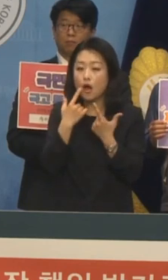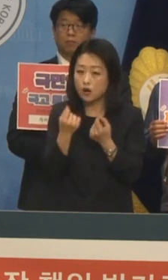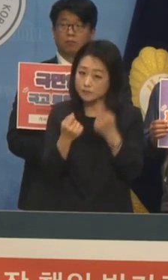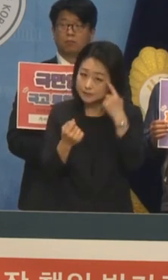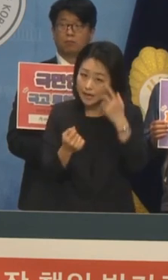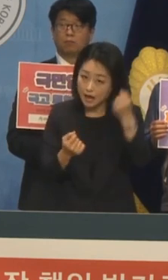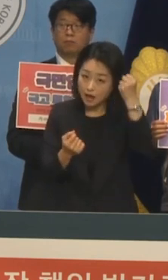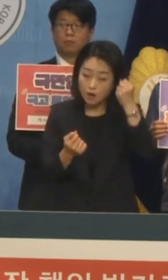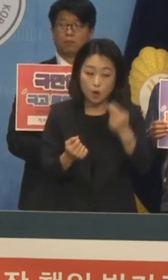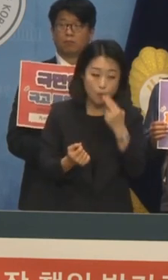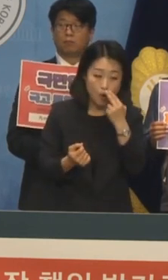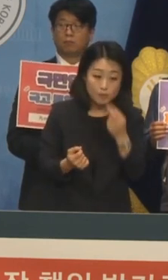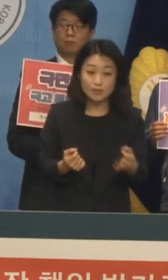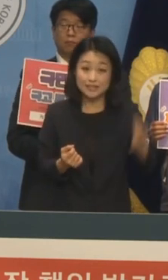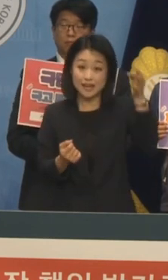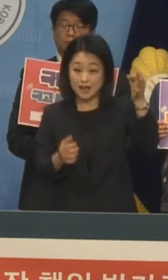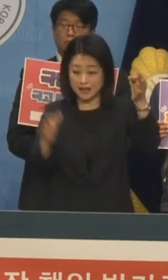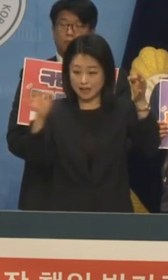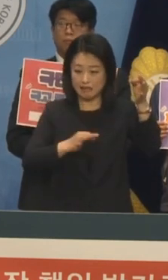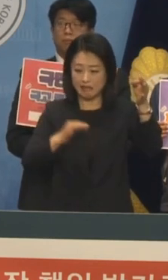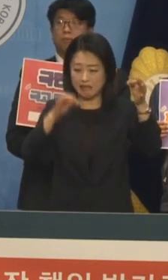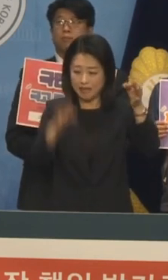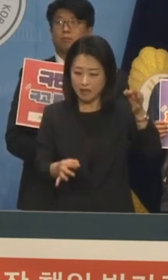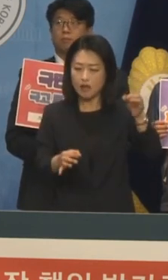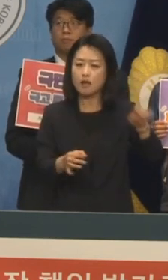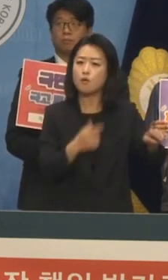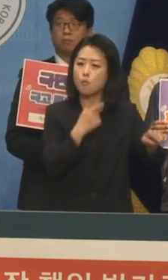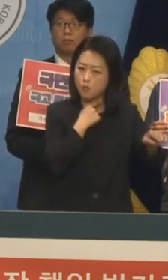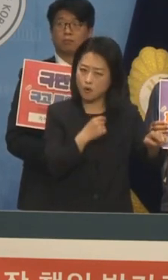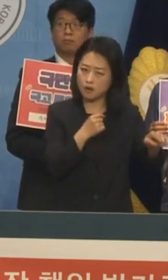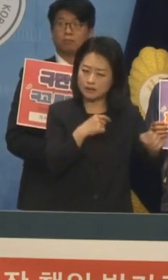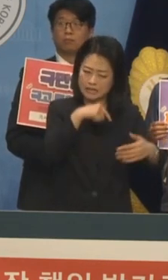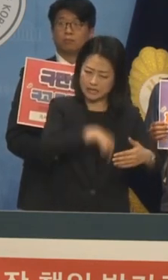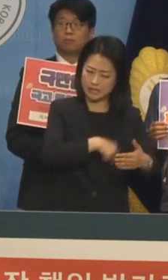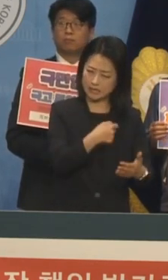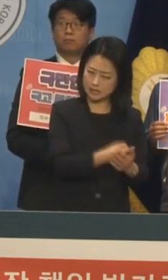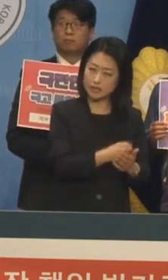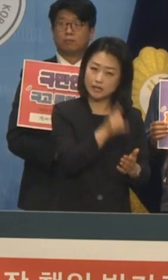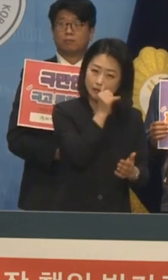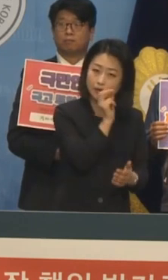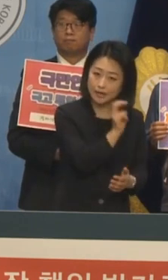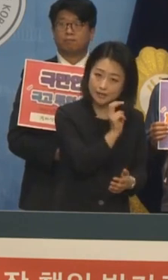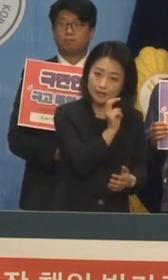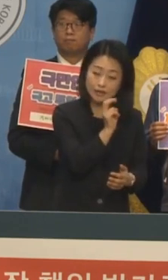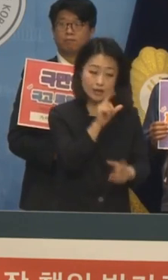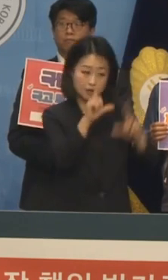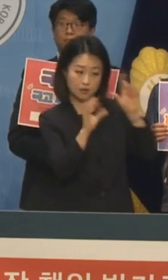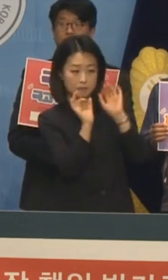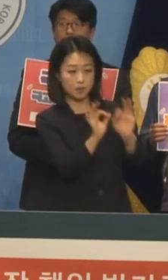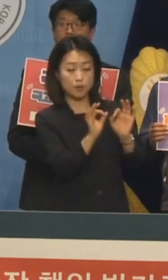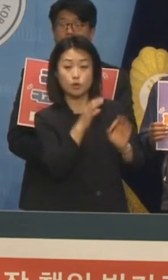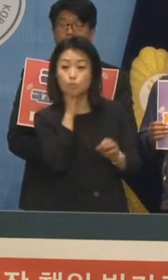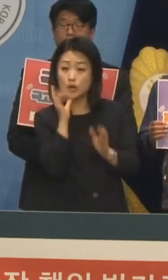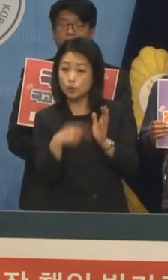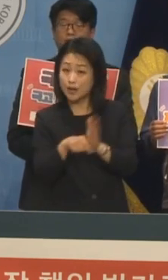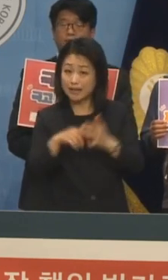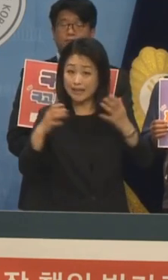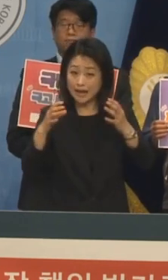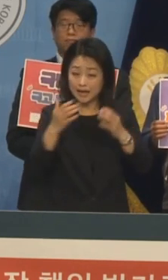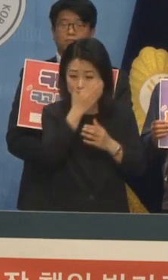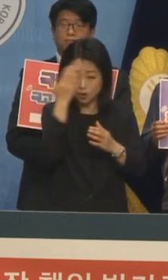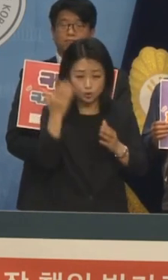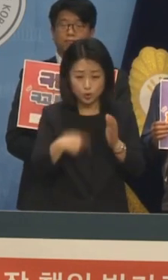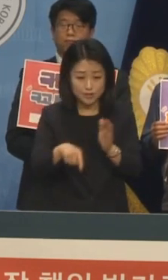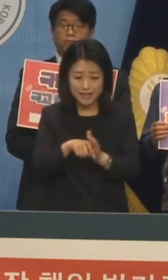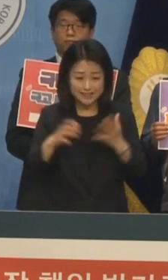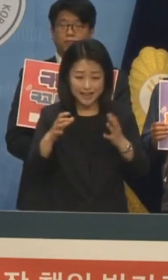보험료만 올리겠다는 것에 다름 아니었음을 분명하게 밝힌 것입니다. 정부 여당이 이러한 태도를 보면 노인을 위한 나라, 청년을